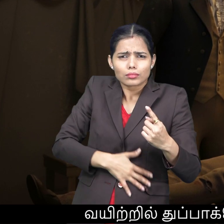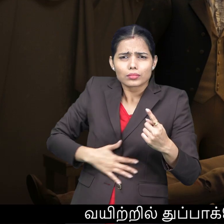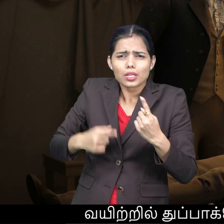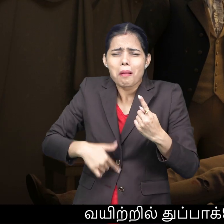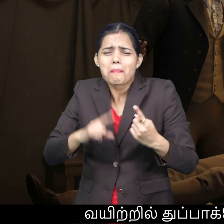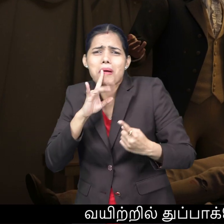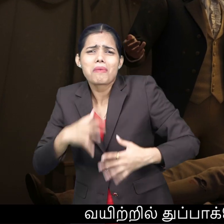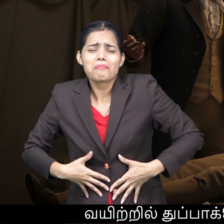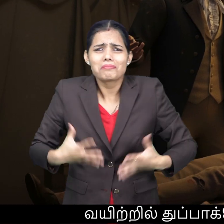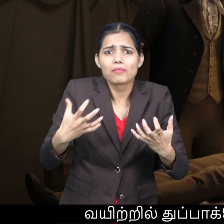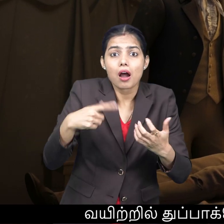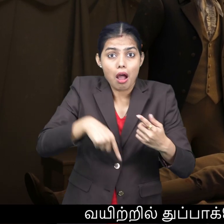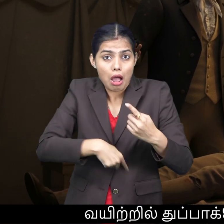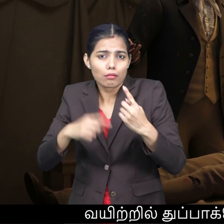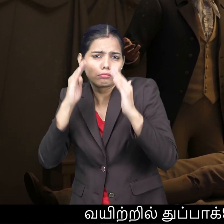அளித்தார்.